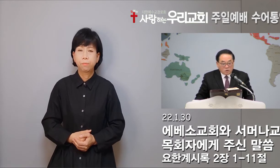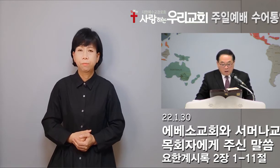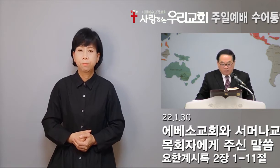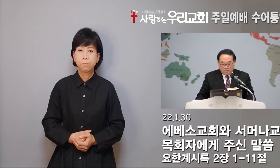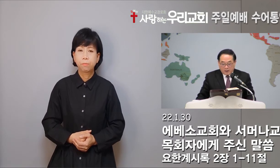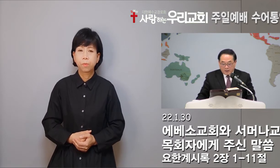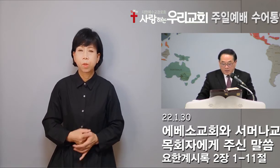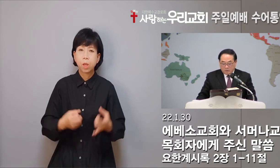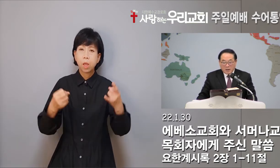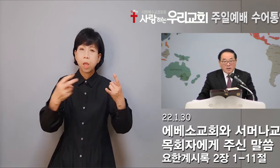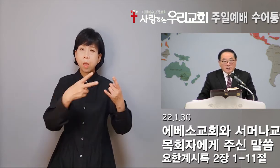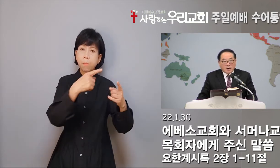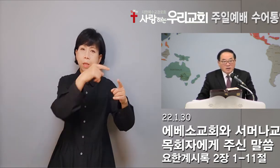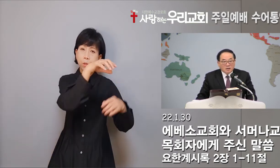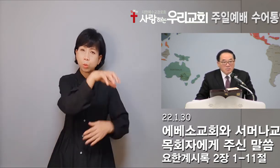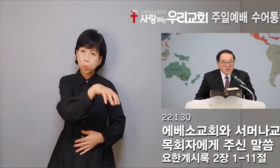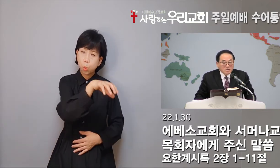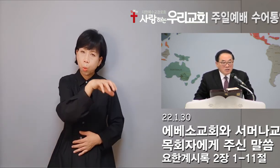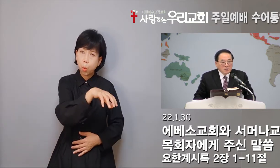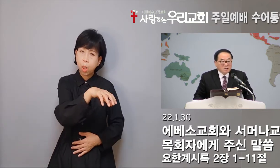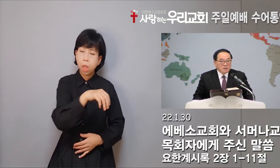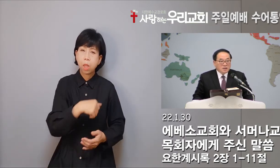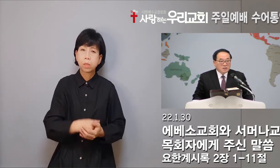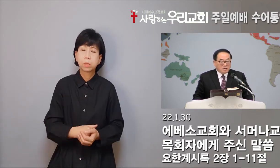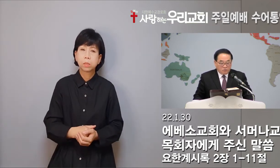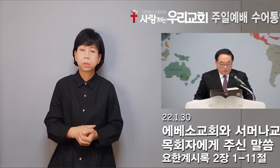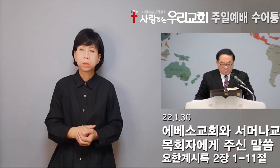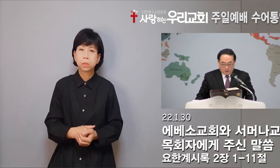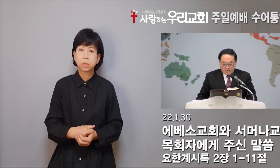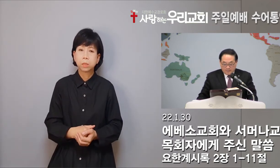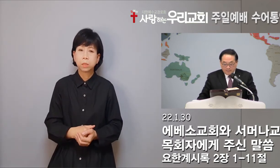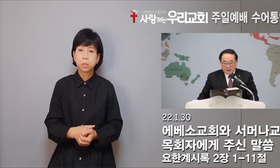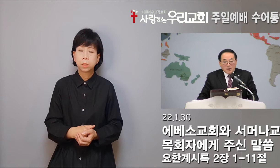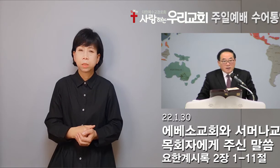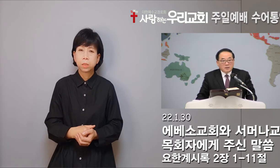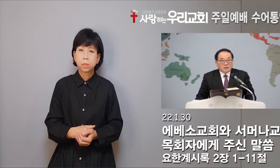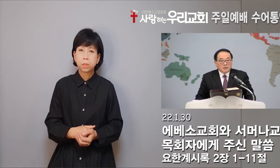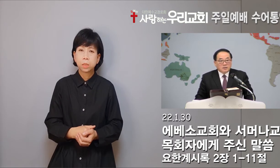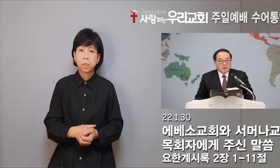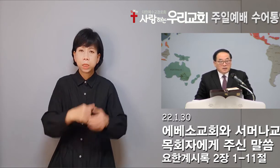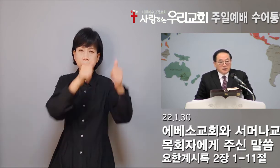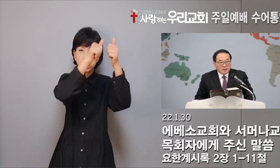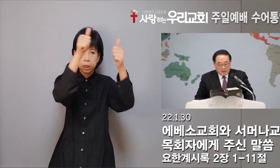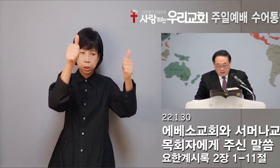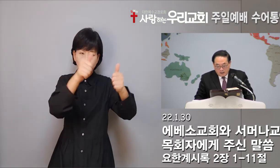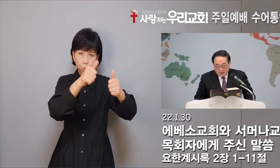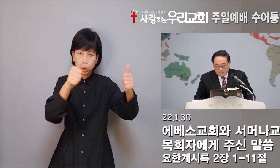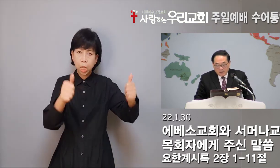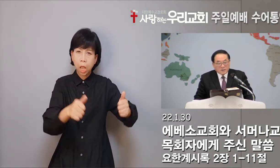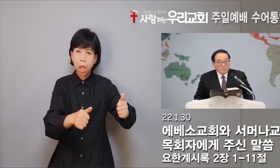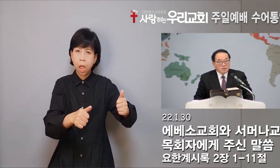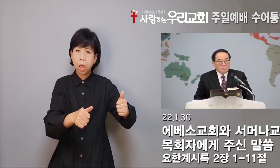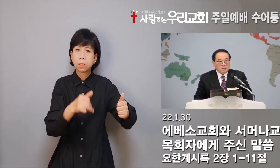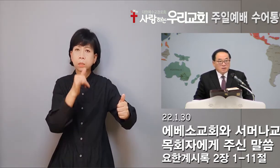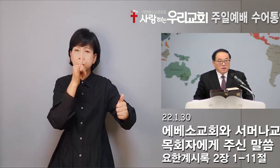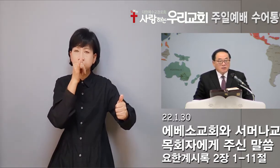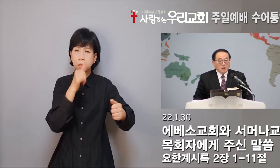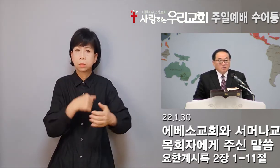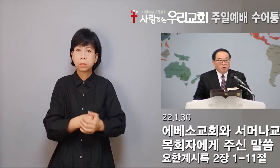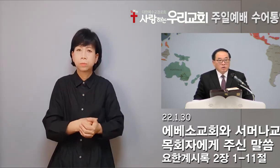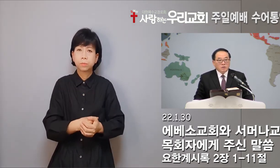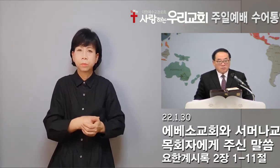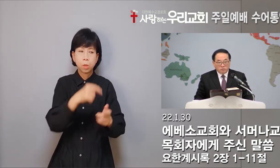에베소에는 고대 불가사의 중 하나인 아르테미스 신전이 자리 잡고 있습니다. 그 신전의 길이가